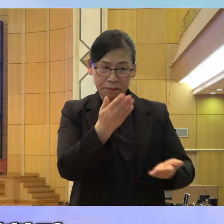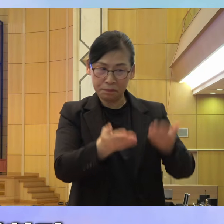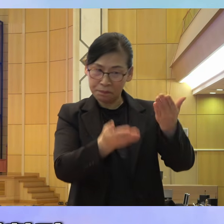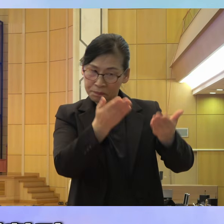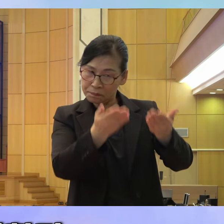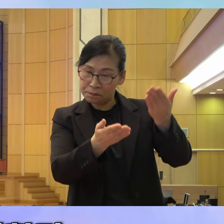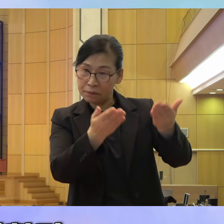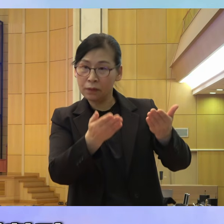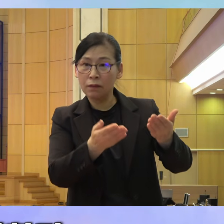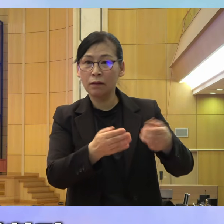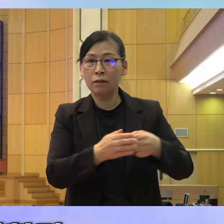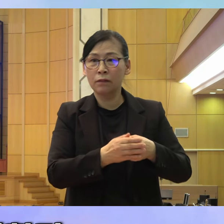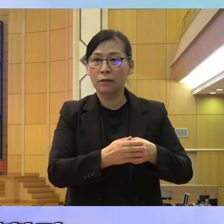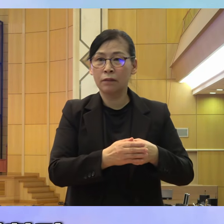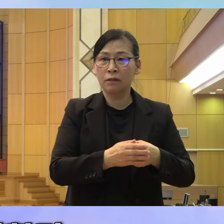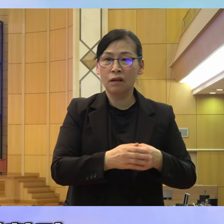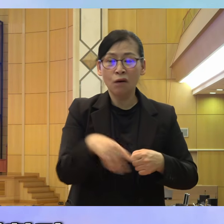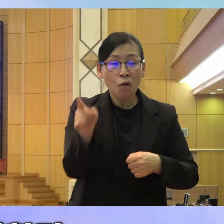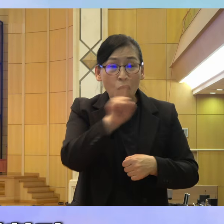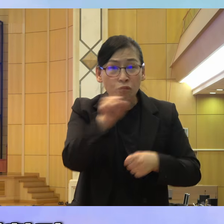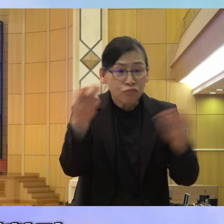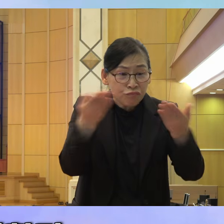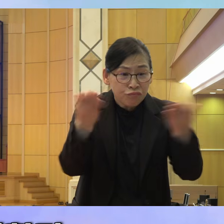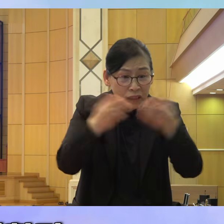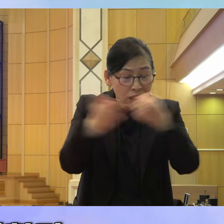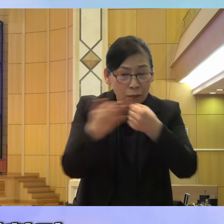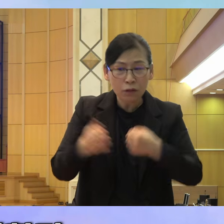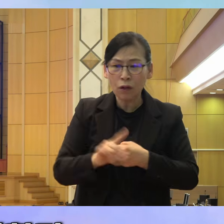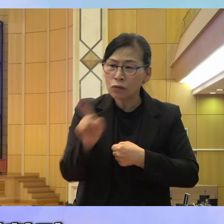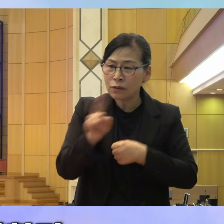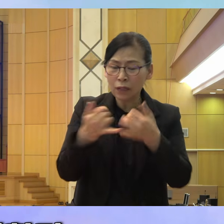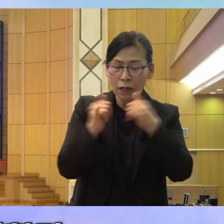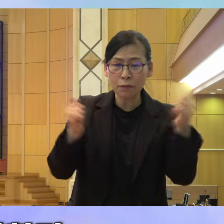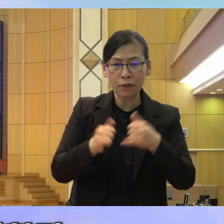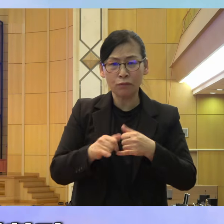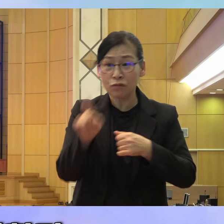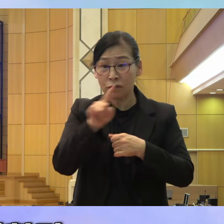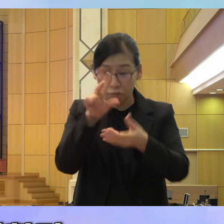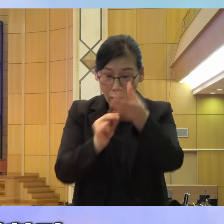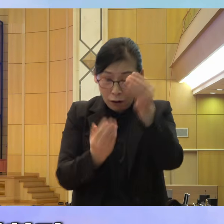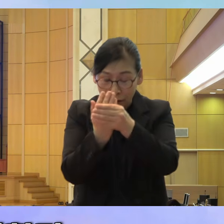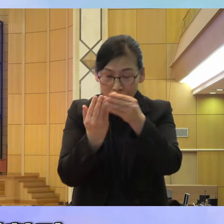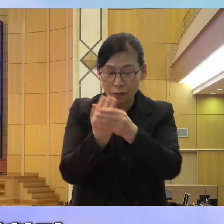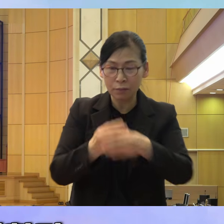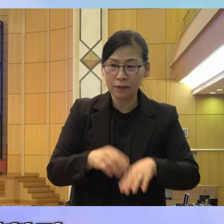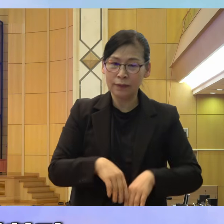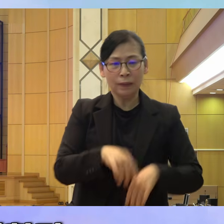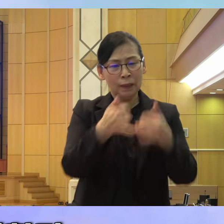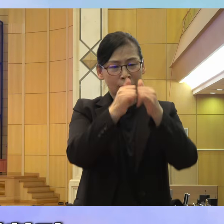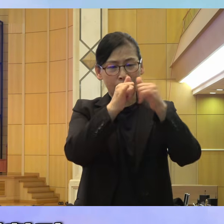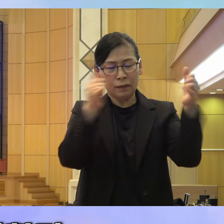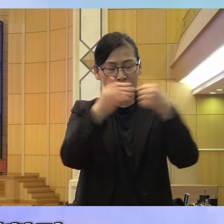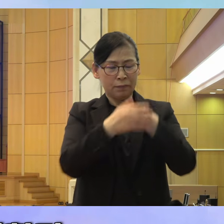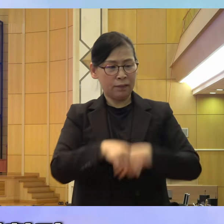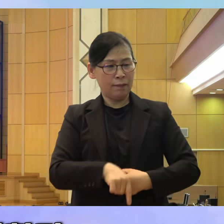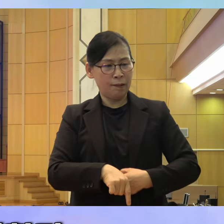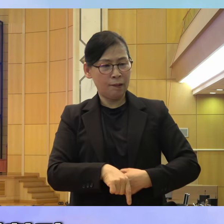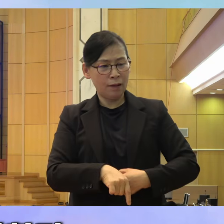판단입니다. 무슨 일로 인해서, 어쨌든 살다 보면 무슨 일이 있잖아요. 그 무슨 일로